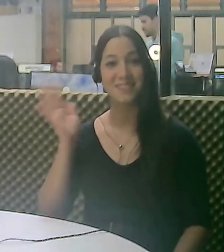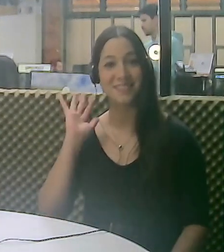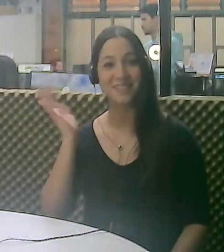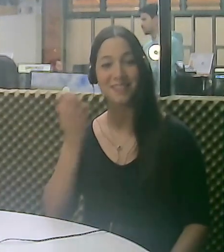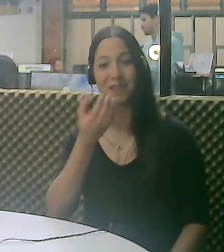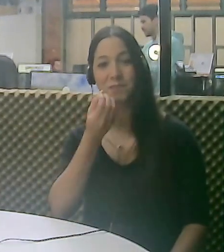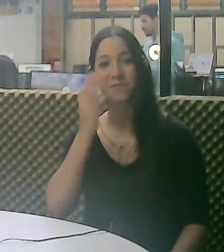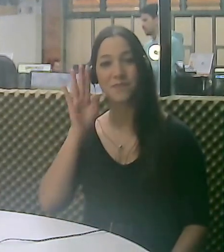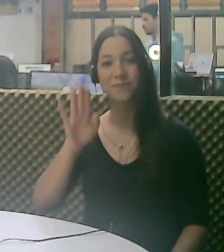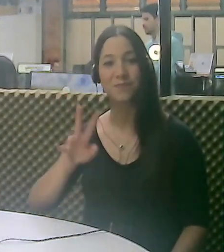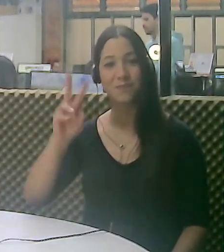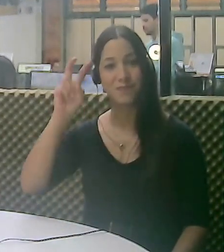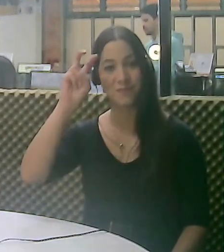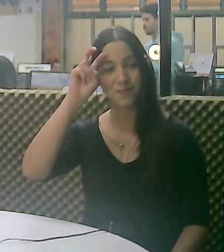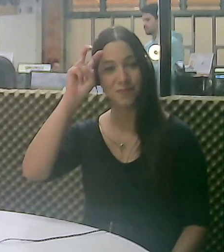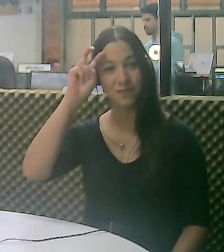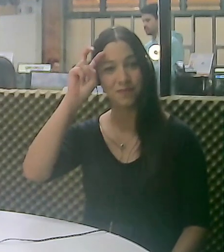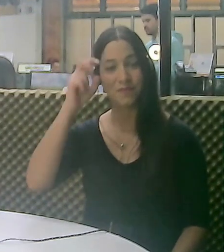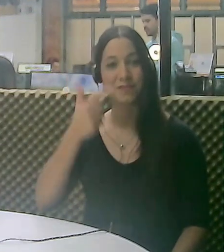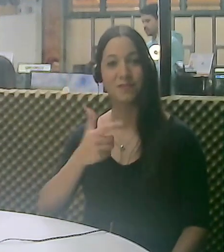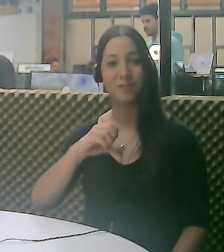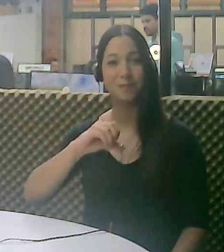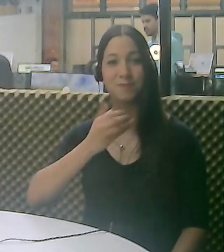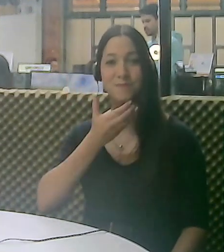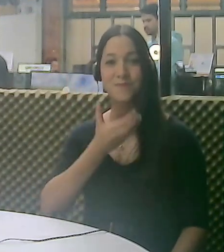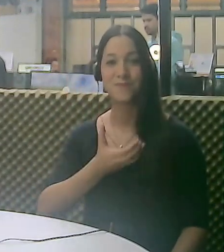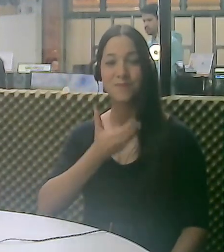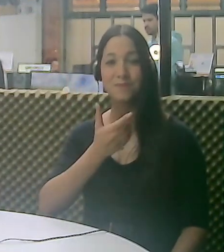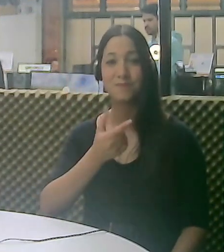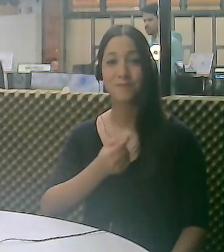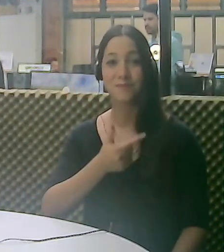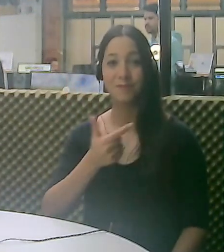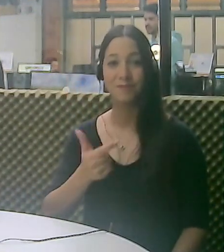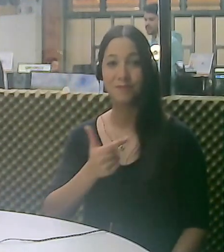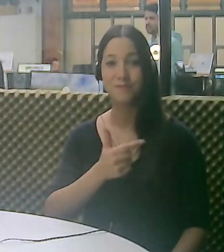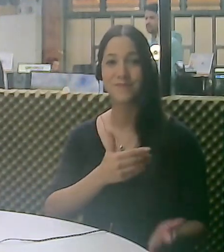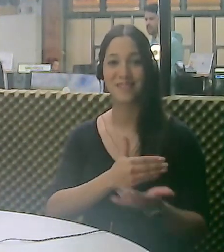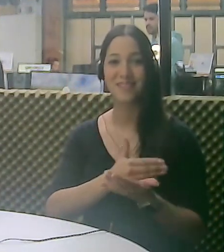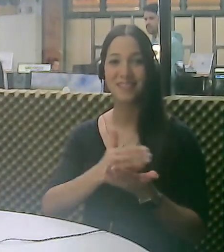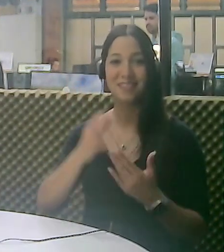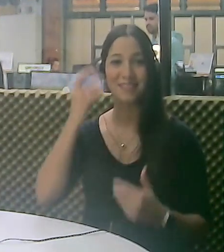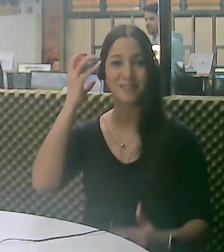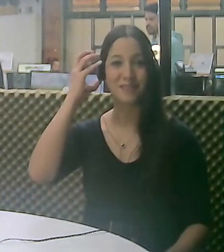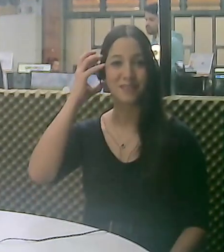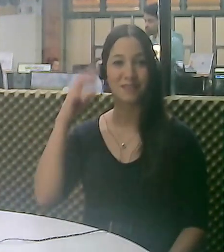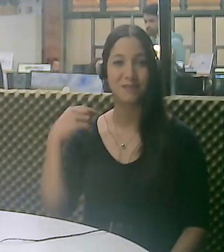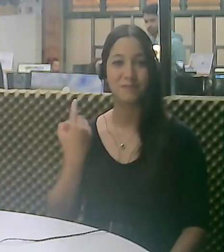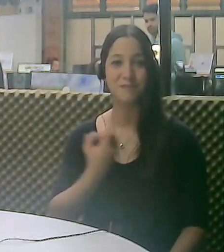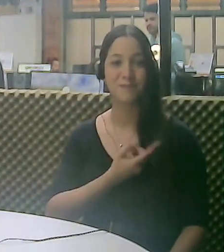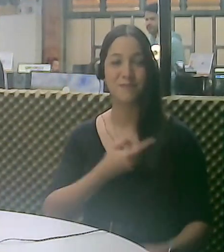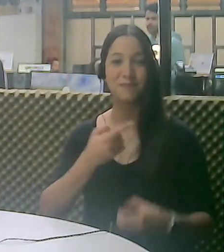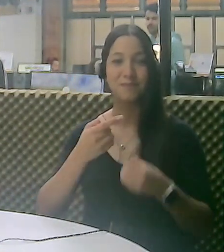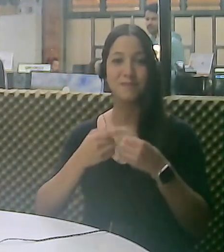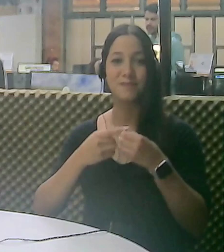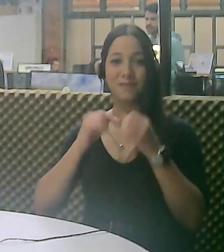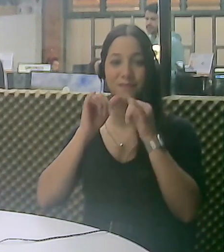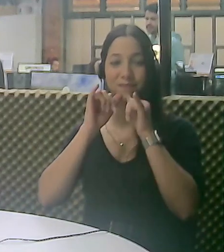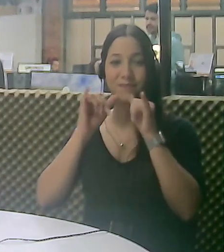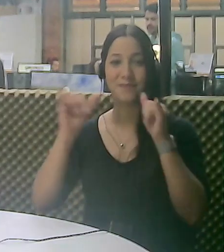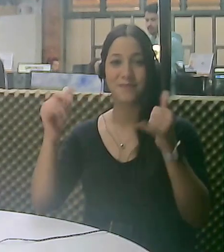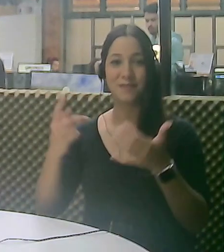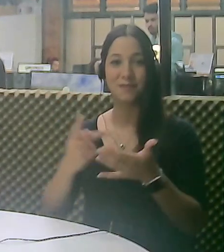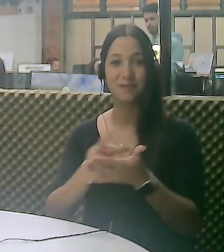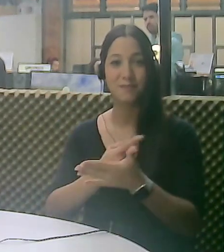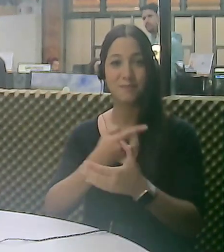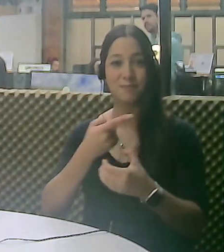Olá, boa tarde. Hoje é quinta-feira, dia 29 de dezembro de 2022. Está no ar a Rádio Nossa Cidade com um boletim de notícias